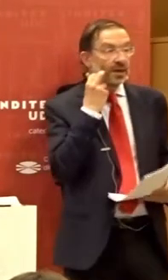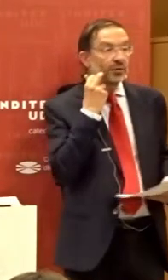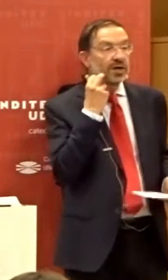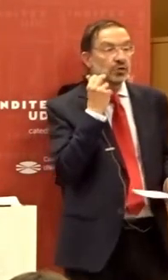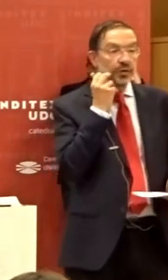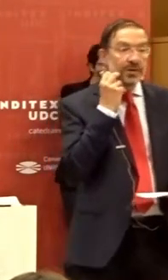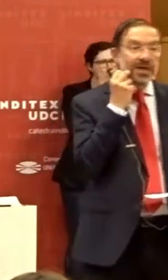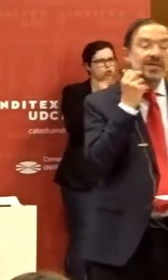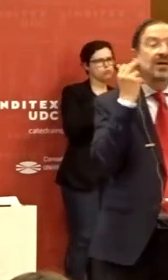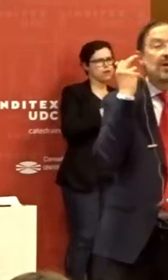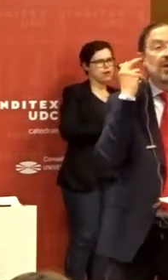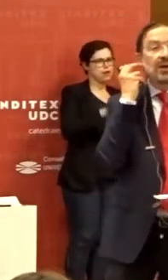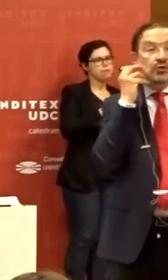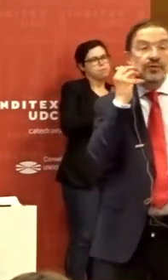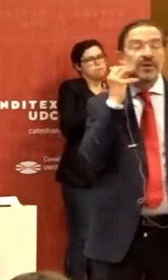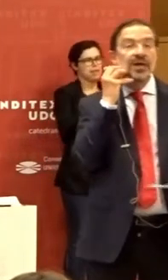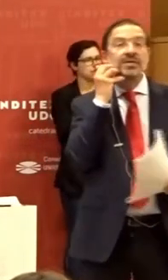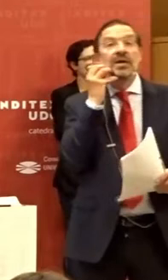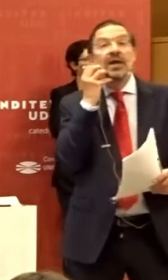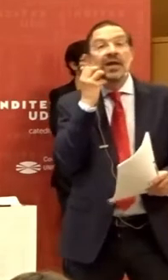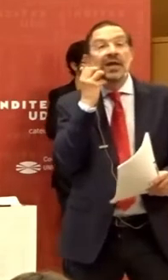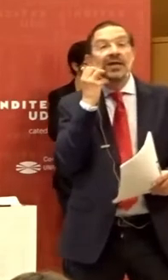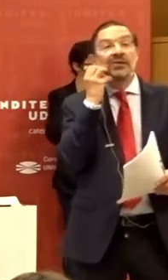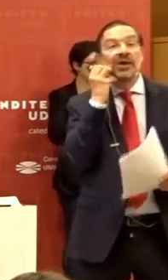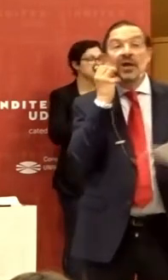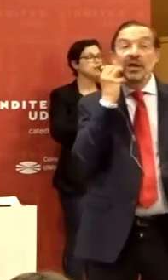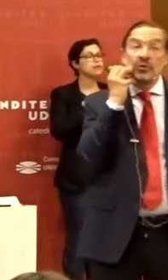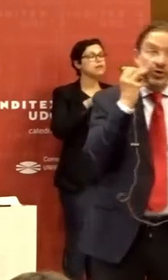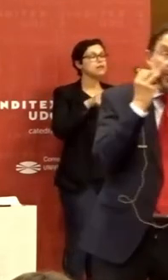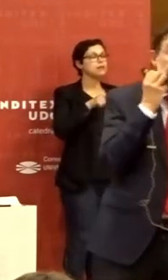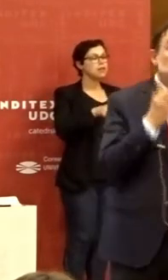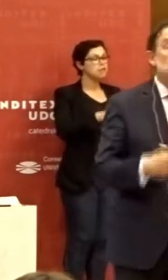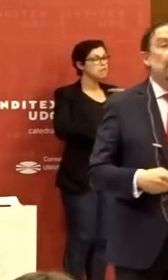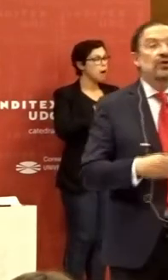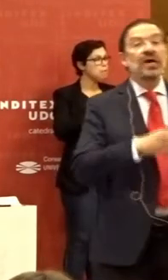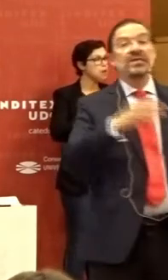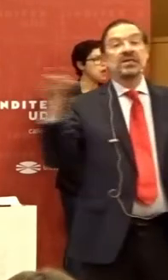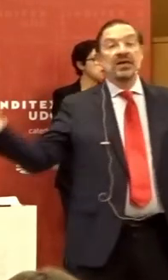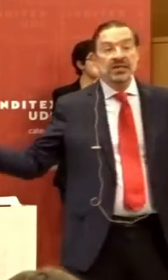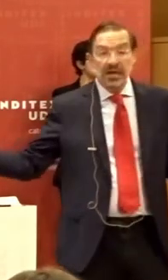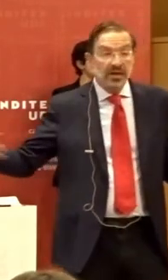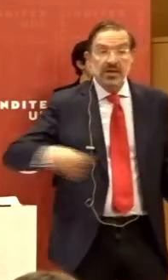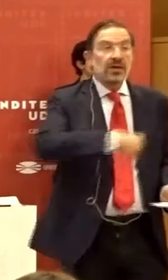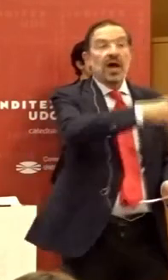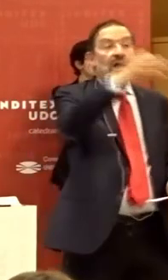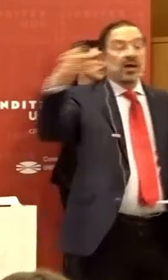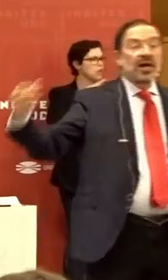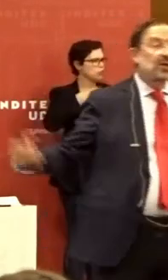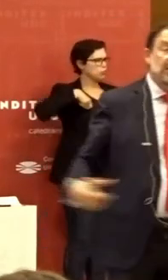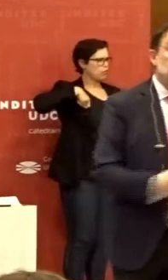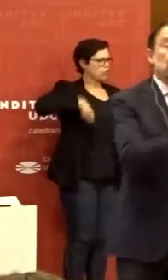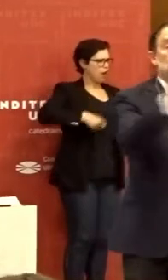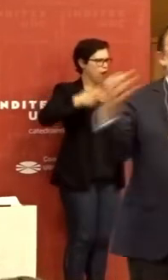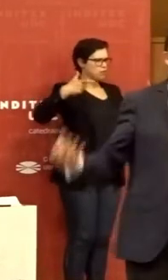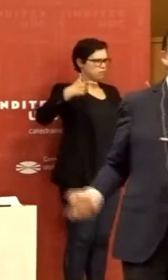discapacidad intelectual en sus familias y sus familias. Tiene unos 300 profesionales y tiene sedes